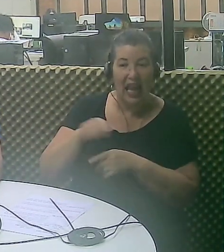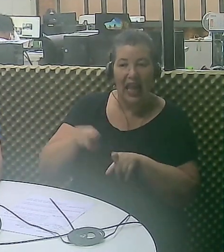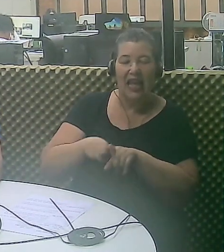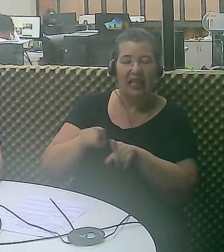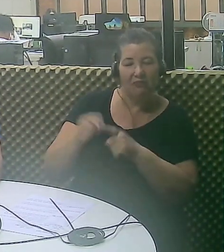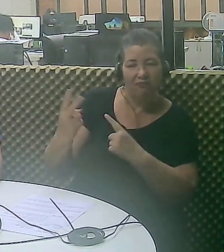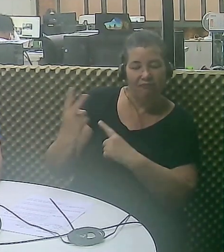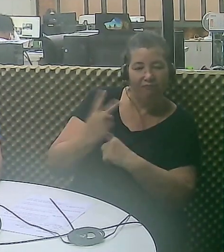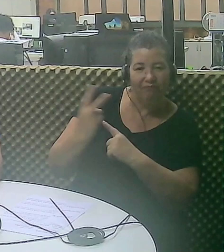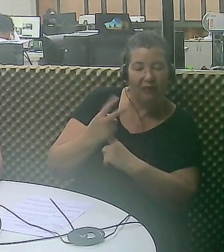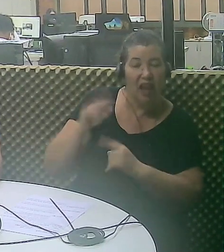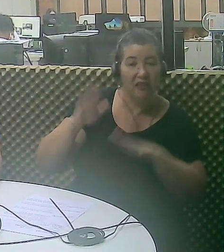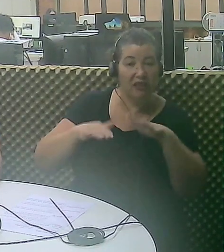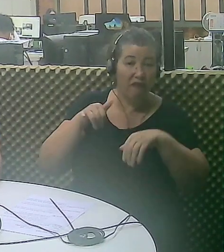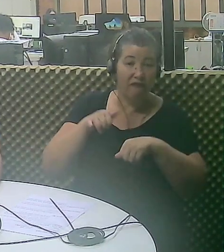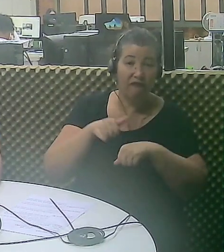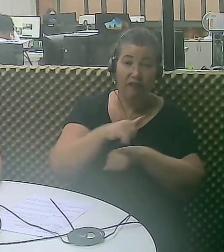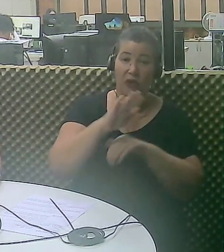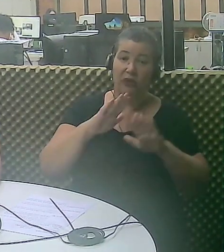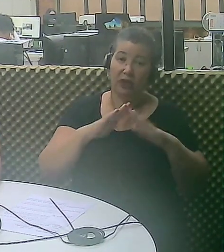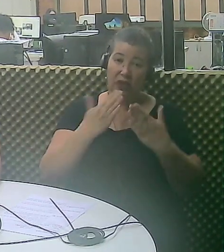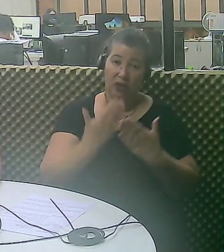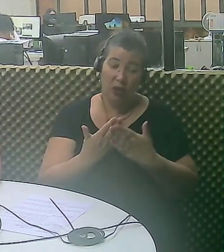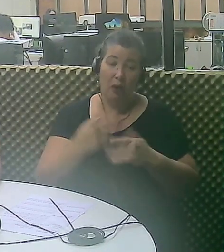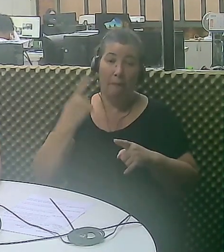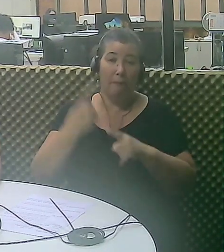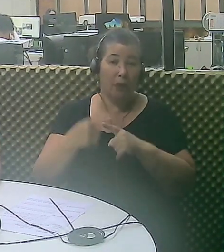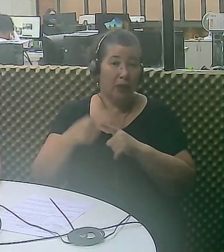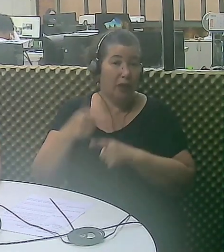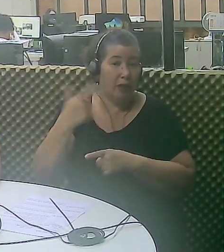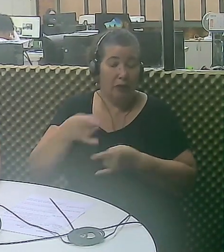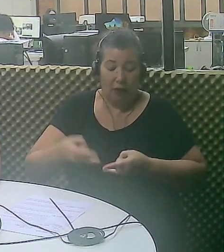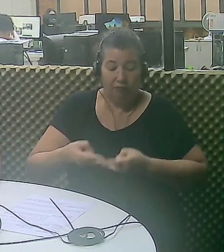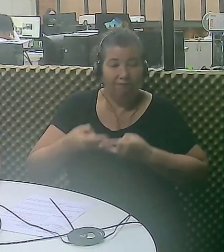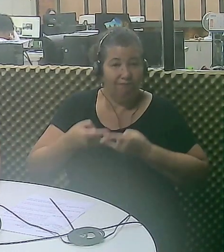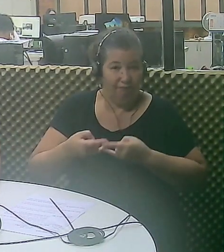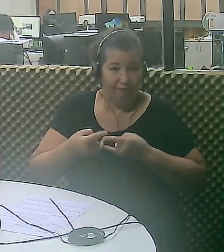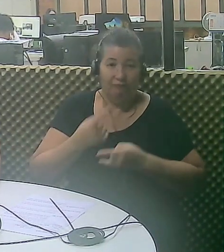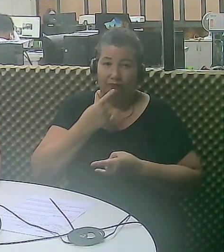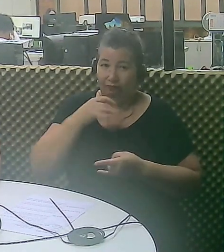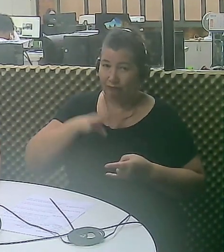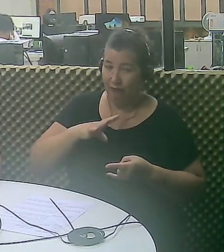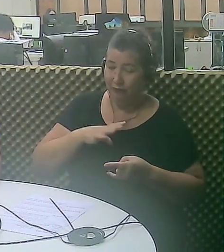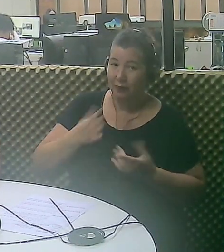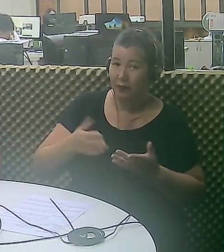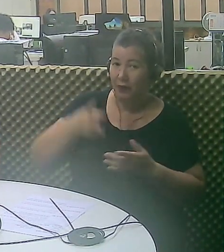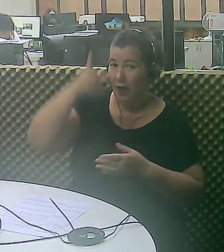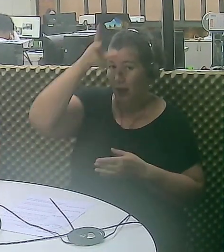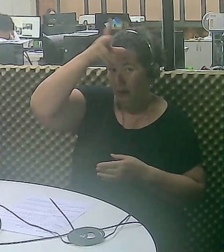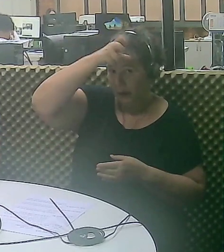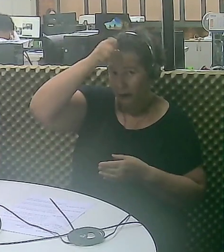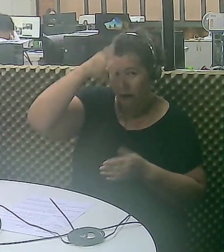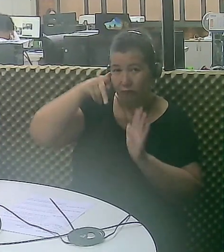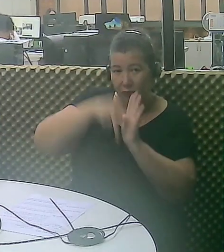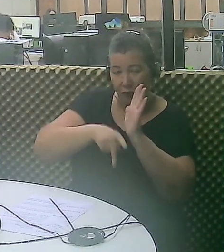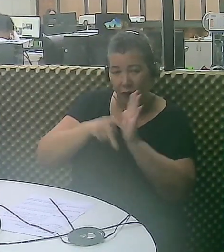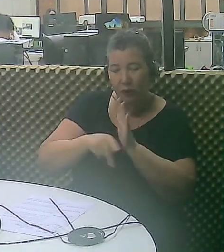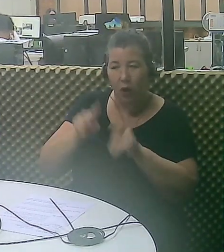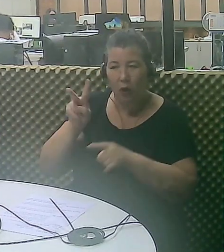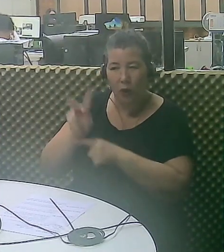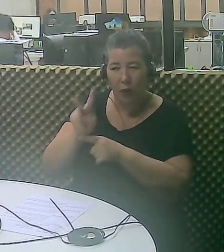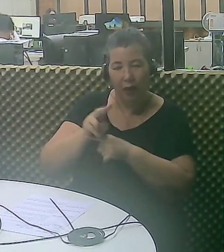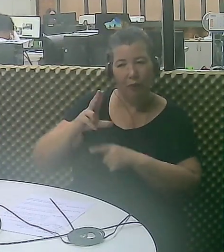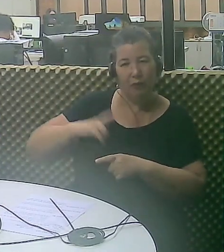invisibilidade. Às vezes a Ana não aparece na escola, ela falta aula por não ter absorvente. Por isso, a Prefeitura lançou o programa Cuidado Íntimo, que promove a